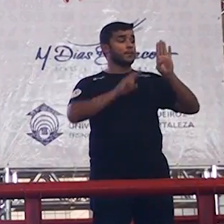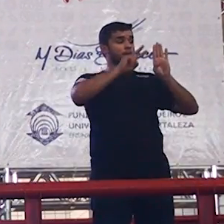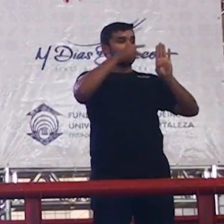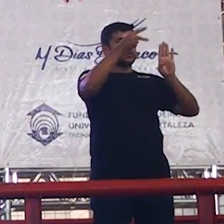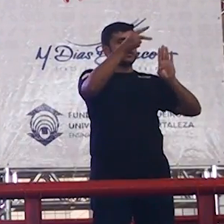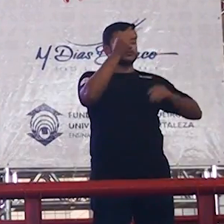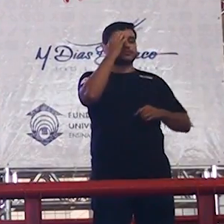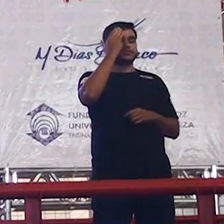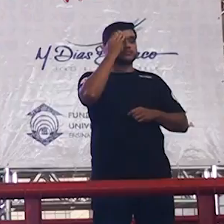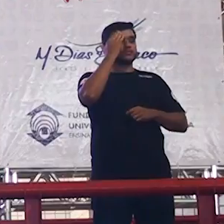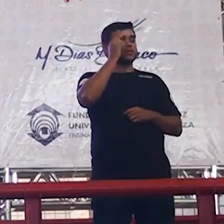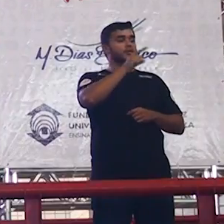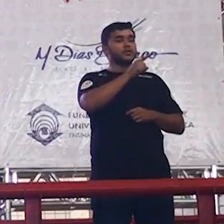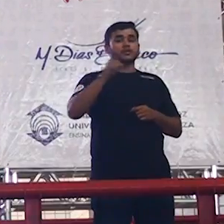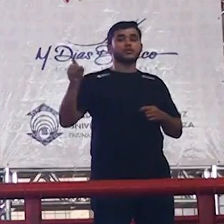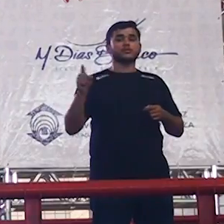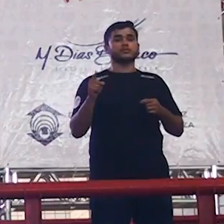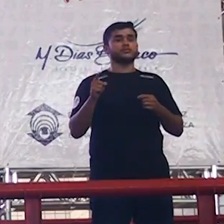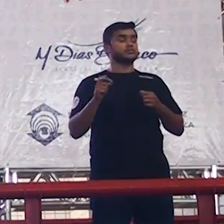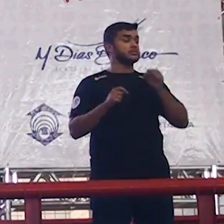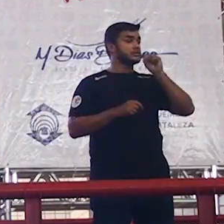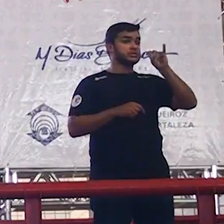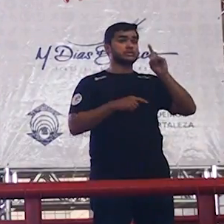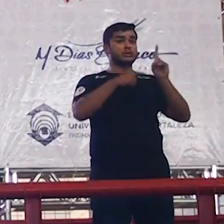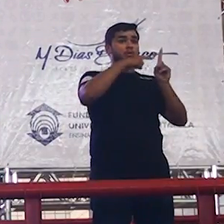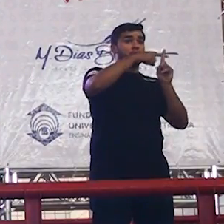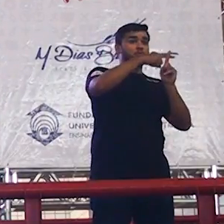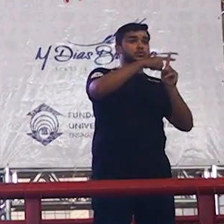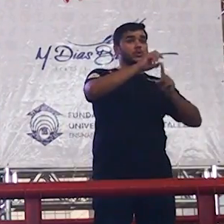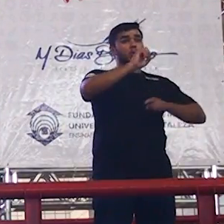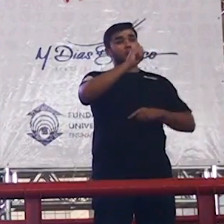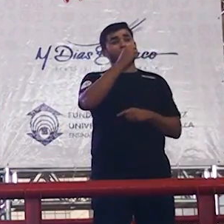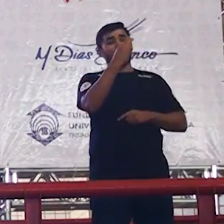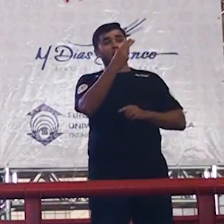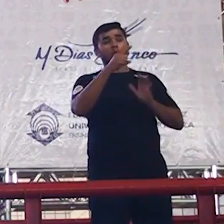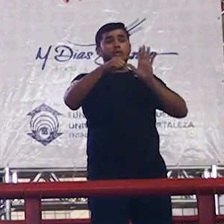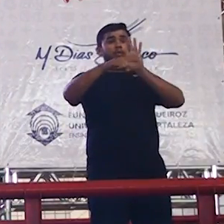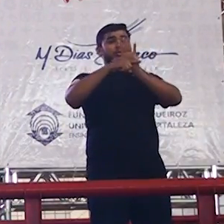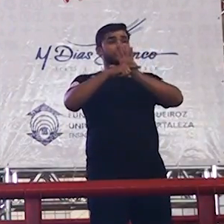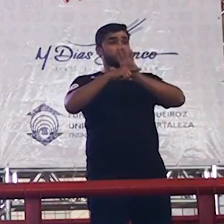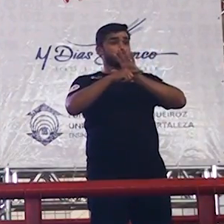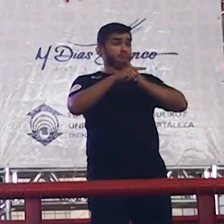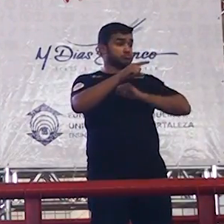quadrado, independente do B ser positivo ou